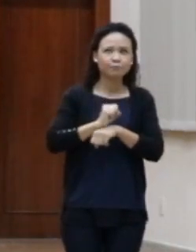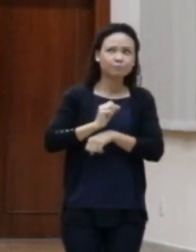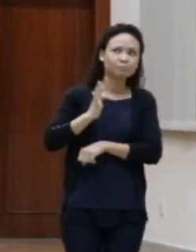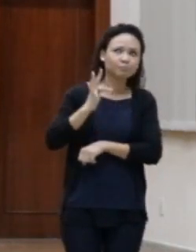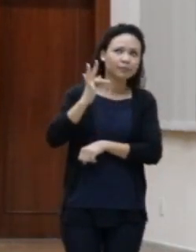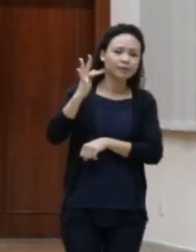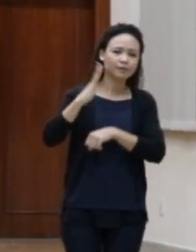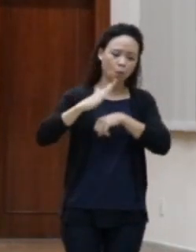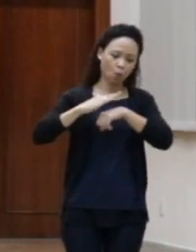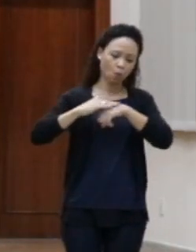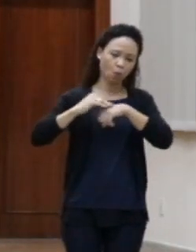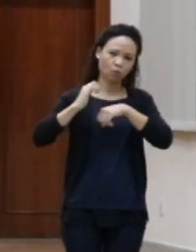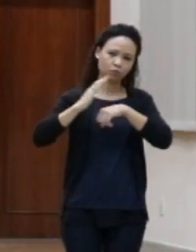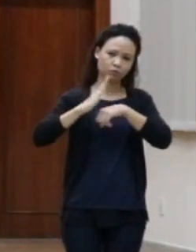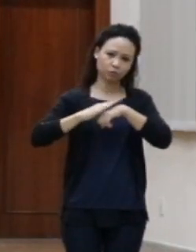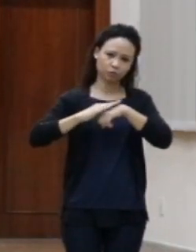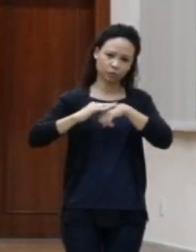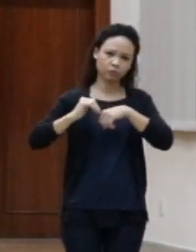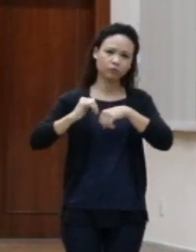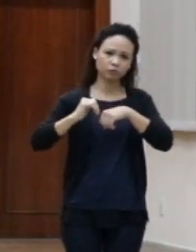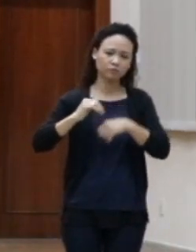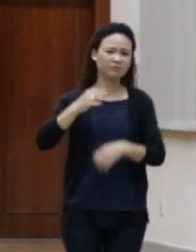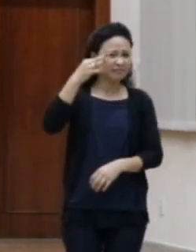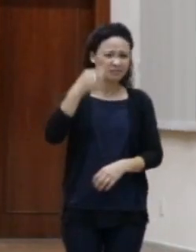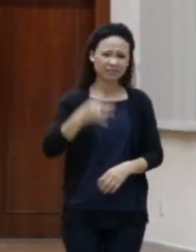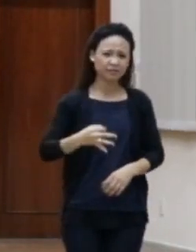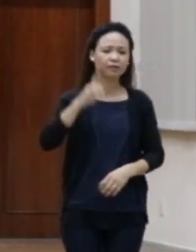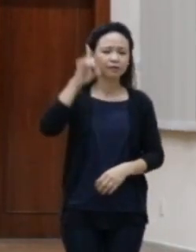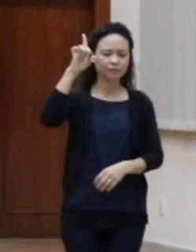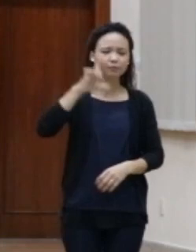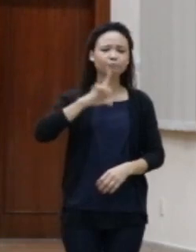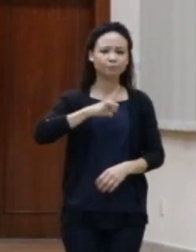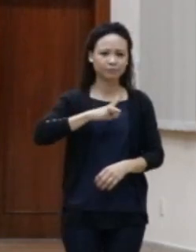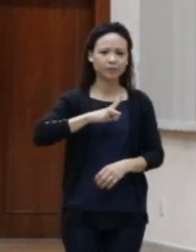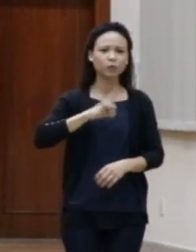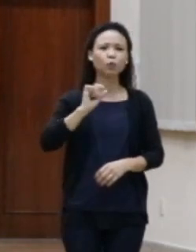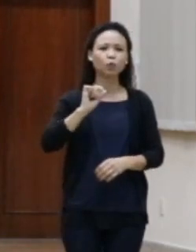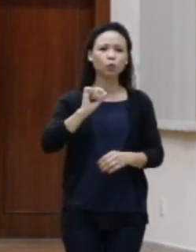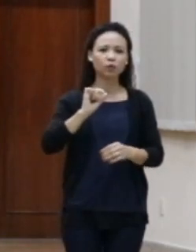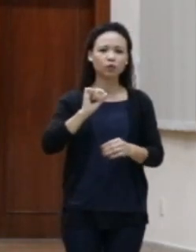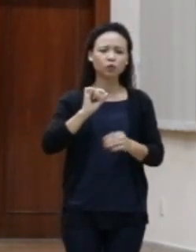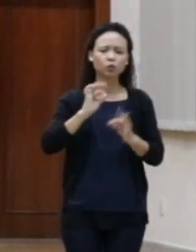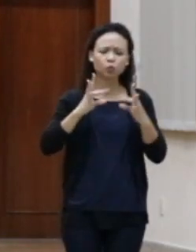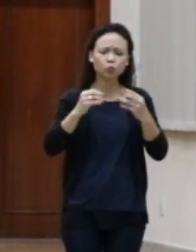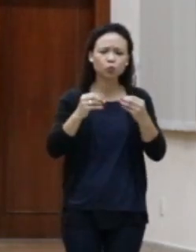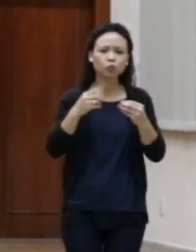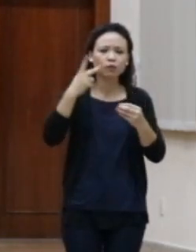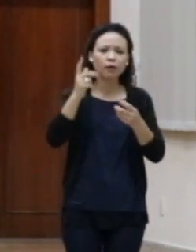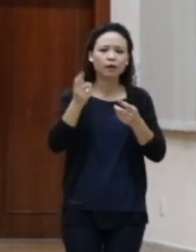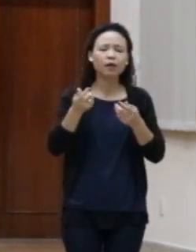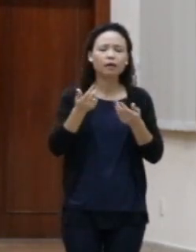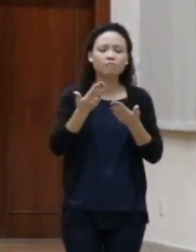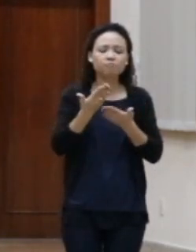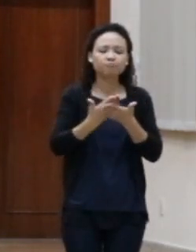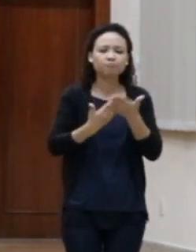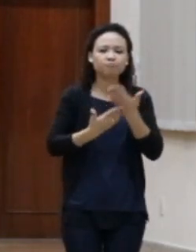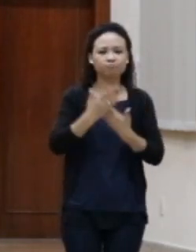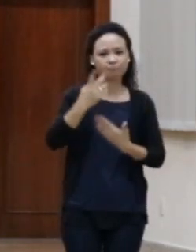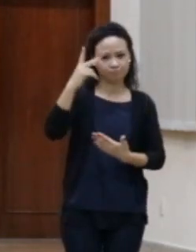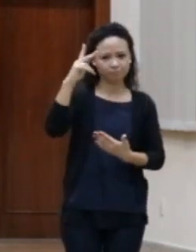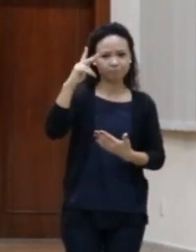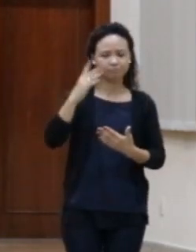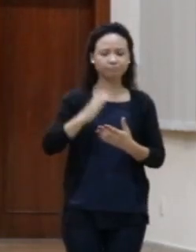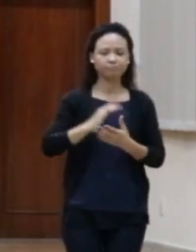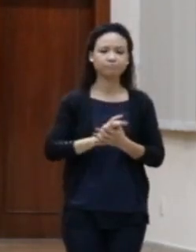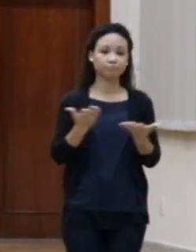de que Ele está no controle de todas as coisas, porque Ele é soberano. E nós vamos meditar nessa noite no Evangelho de João, capítulo